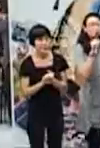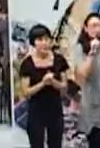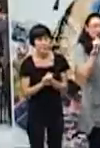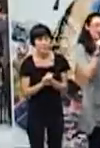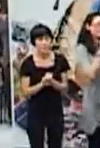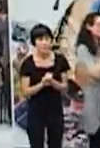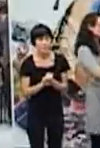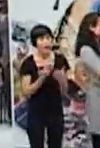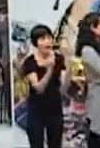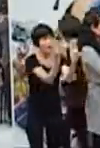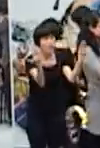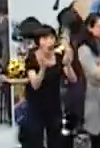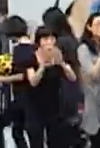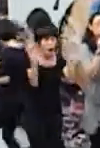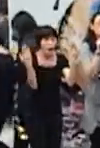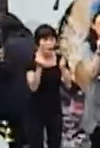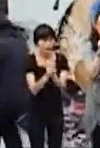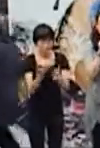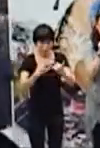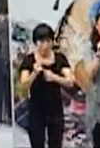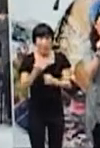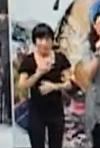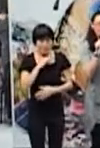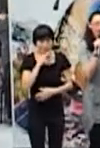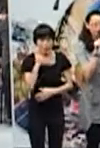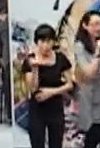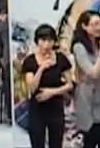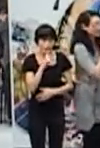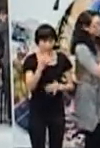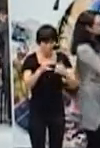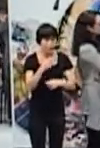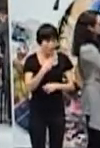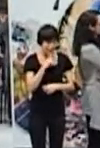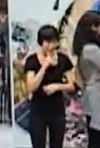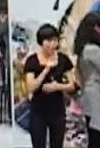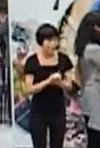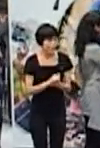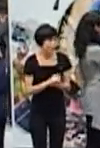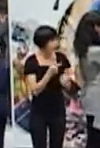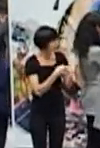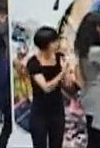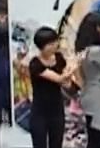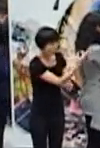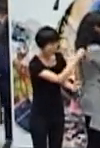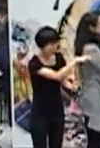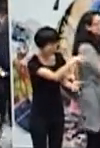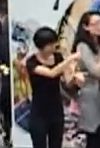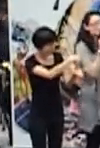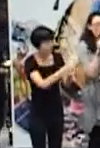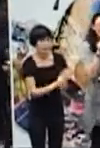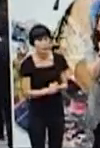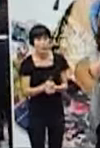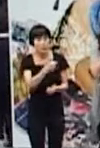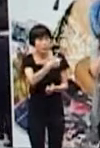咁我哋嘅展覽已經開始咗，我哋嘅演出亦都會咧一陣間就會同大家舉行嘅。咁係咧，先請三位都留步，為咗多謝